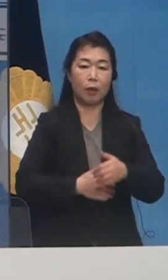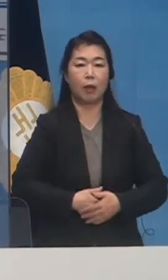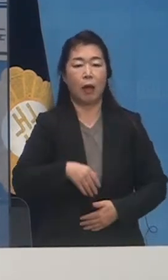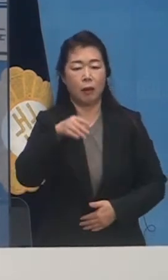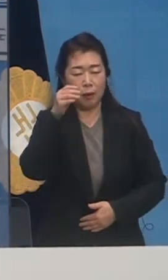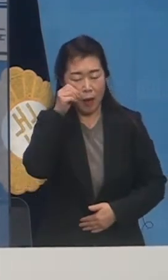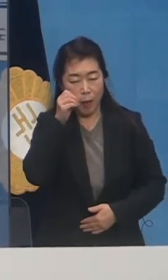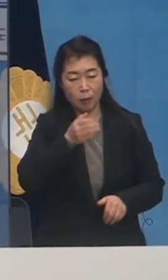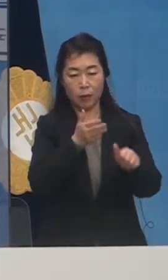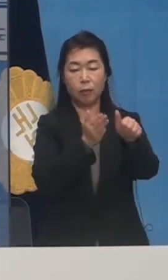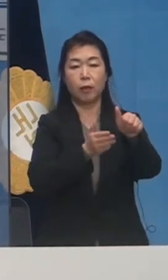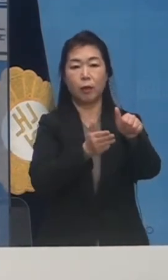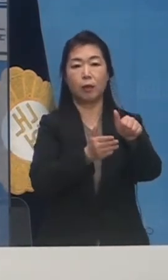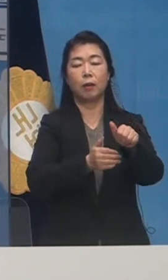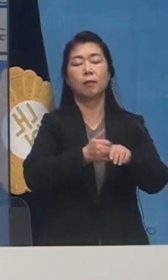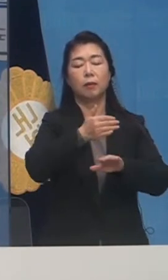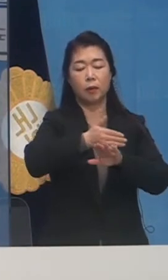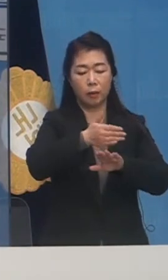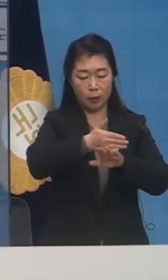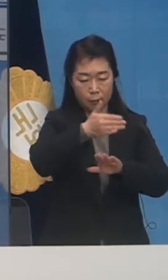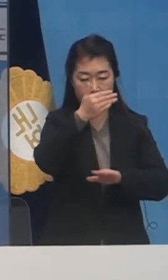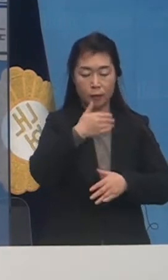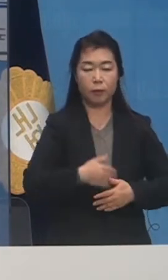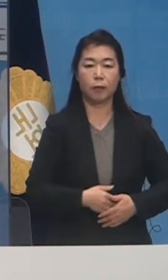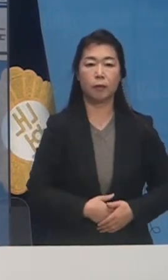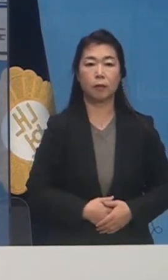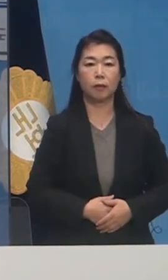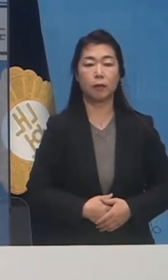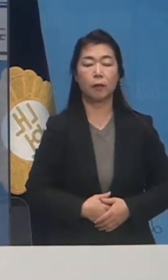제발 부탁드립니다. 감사합니다.